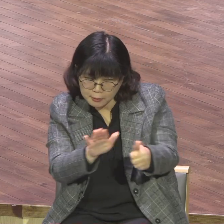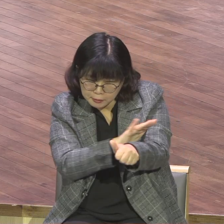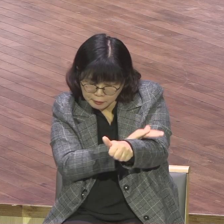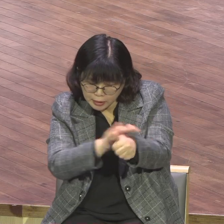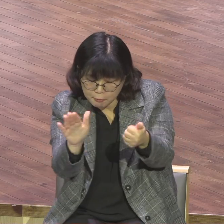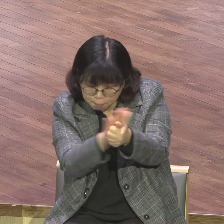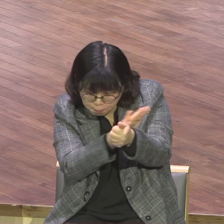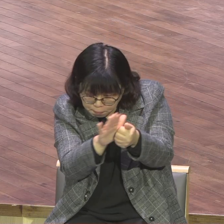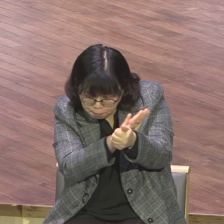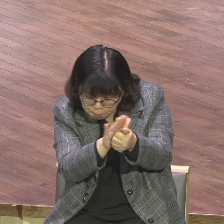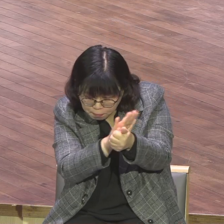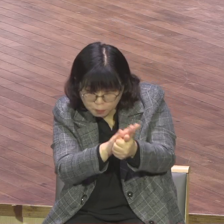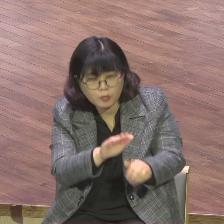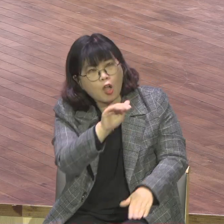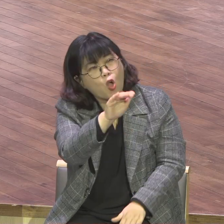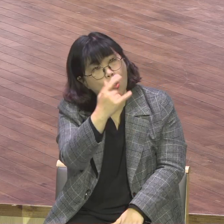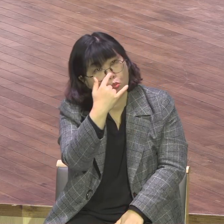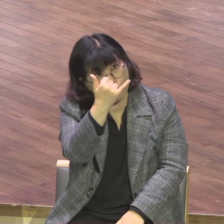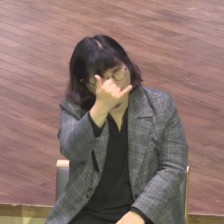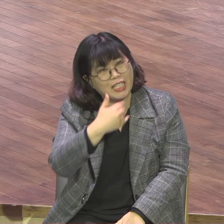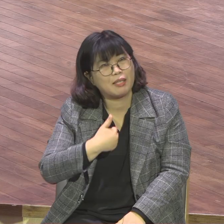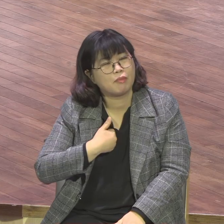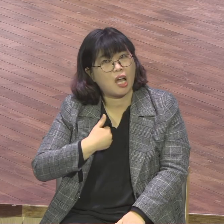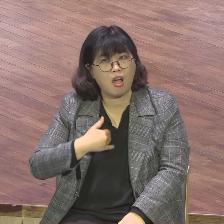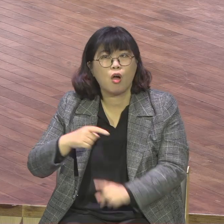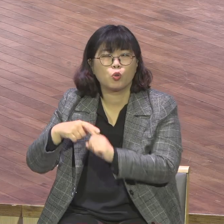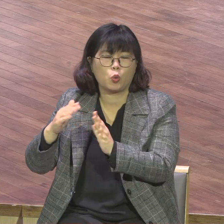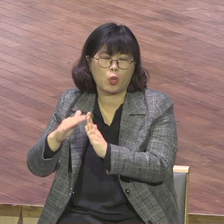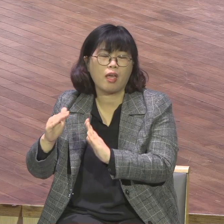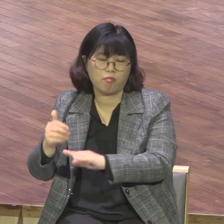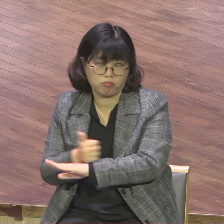평상시 자 그걸 여러분 잘 기억하시기 바랍니다.